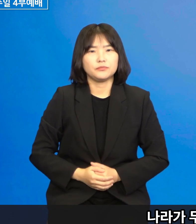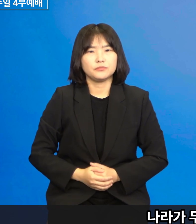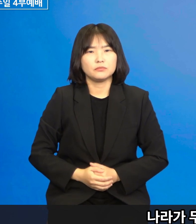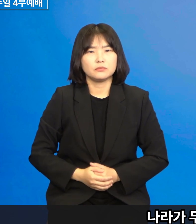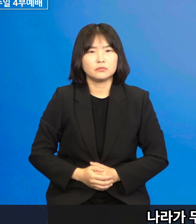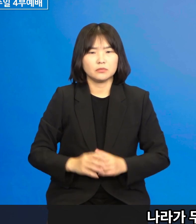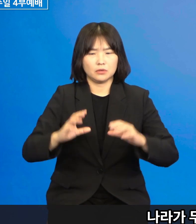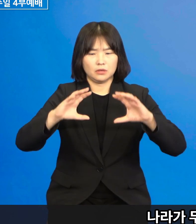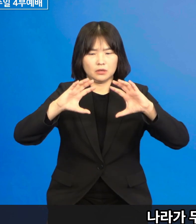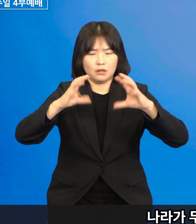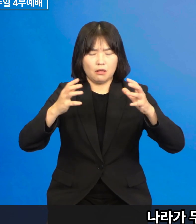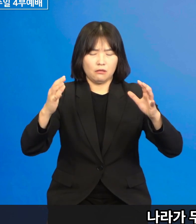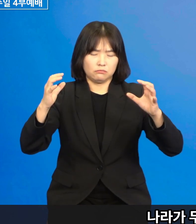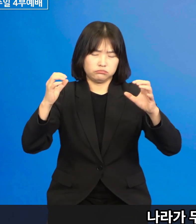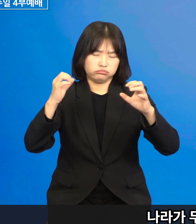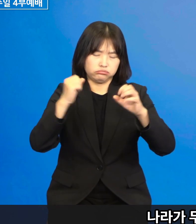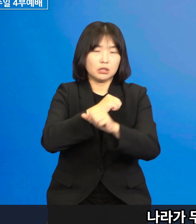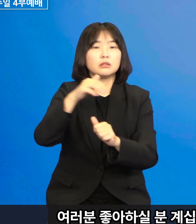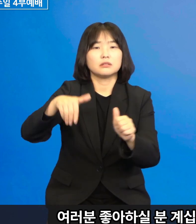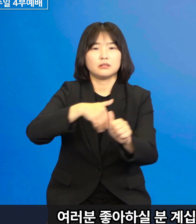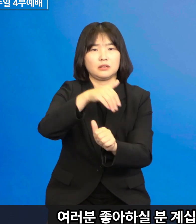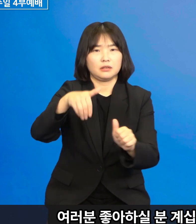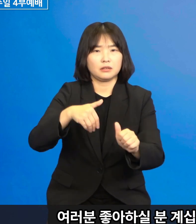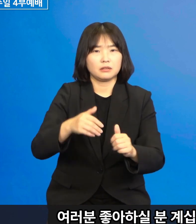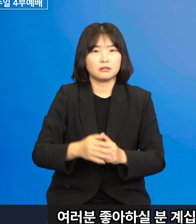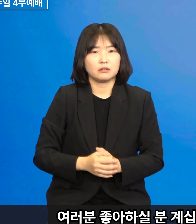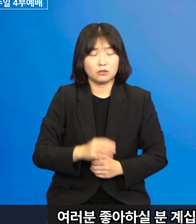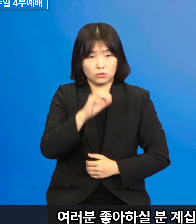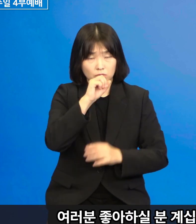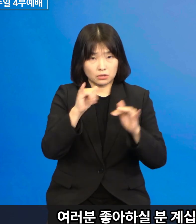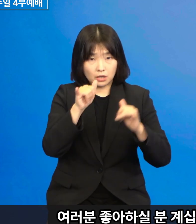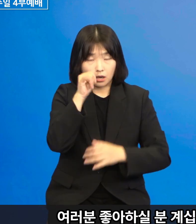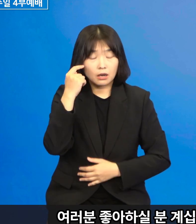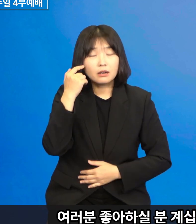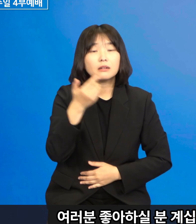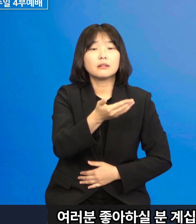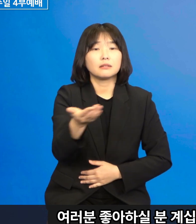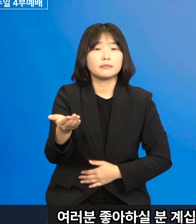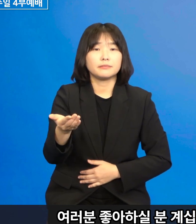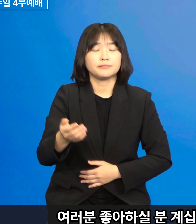나라가 무너지고 있어요. 여러분 좋아하실 분 계십니까?